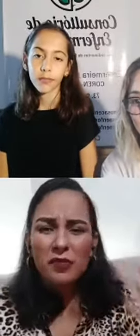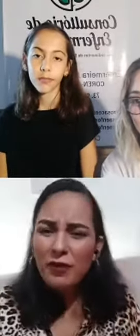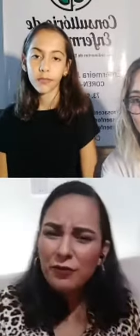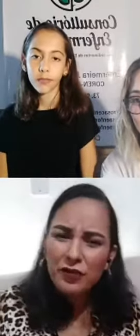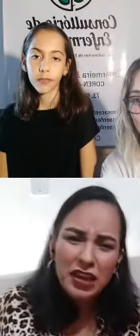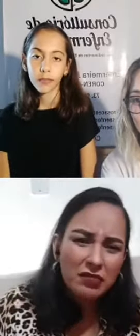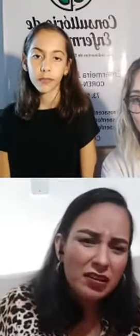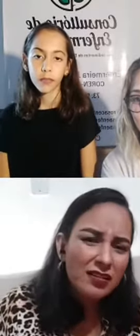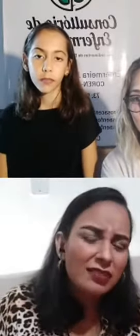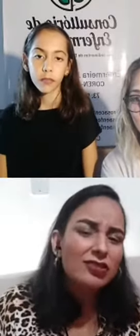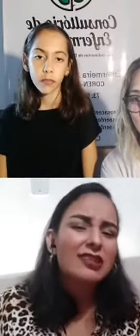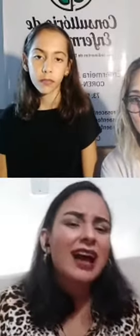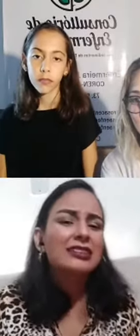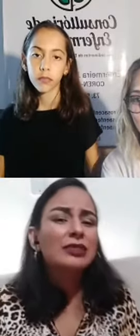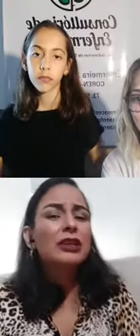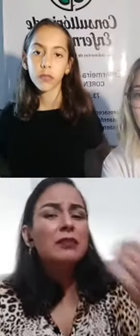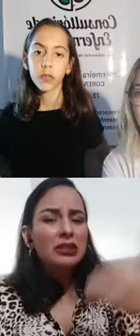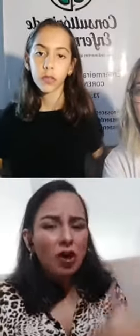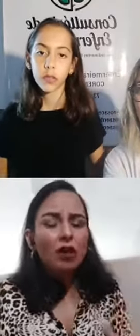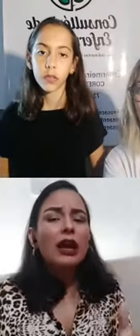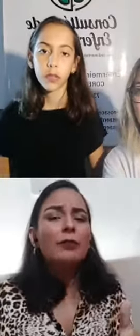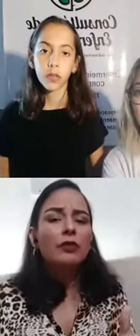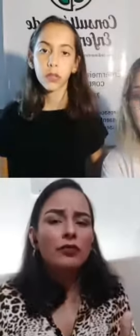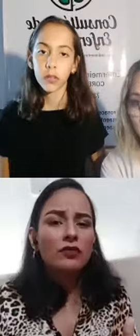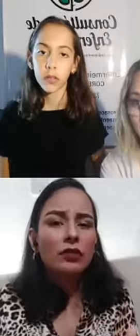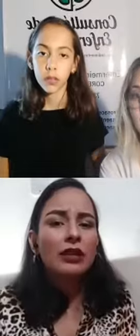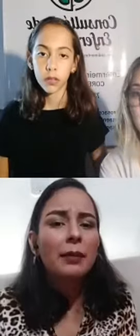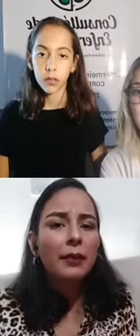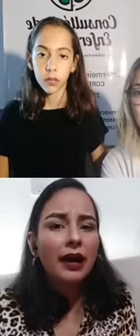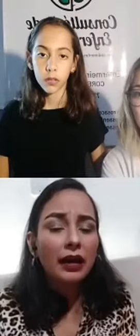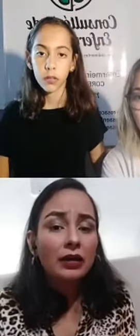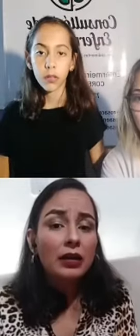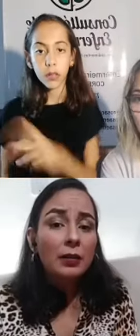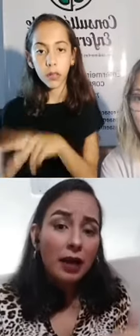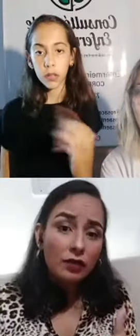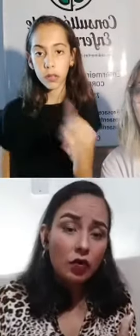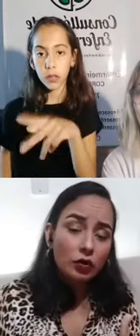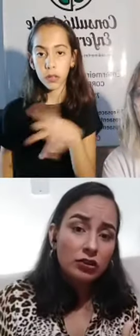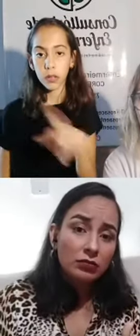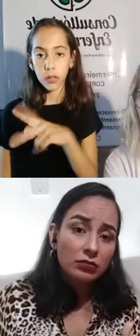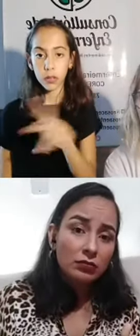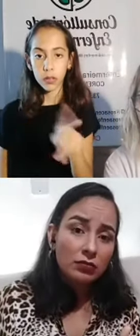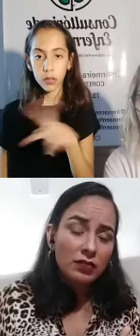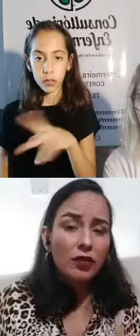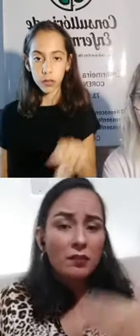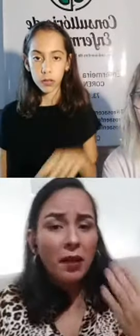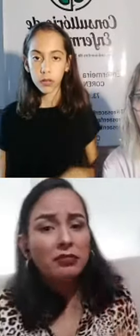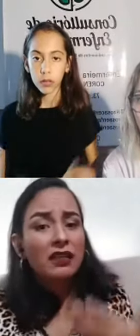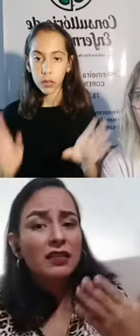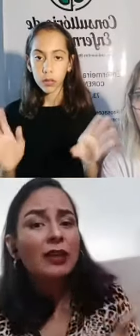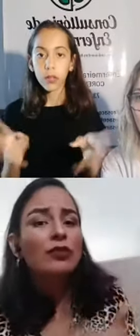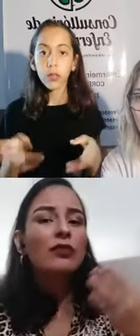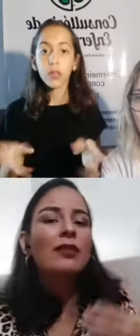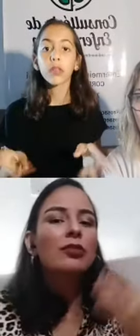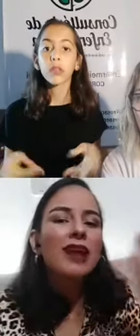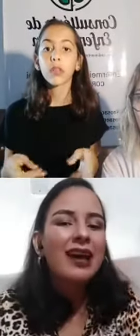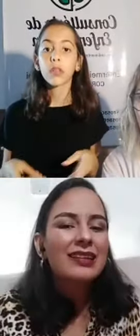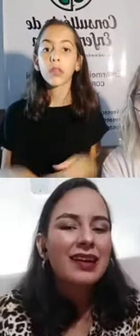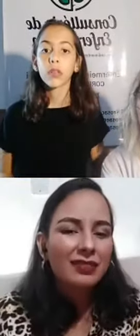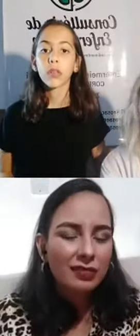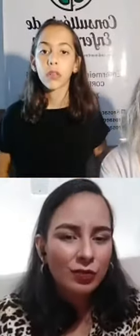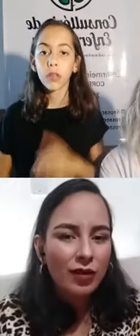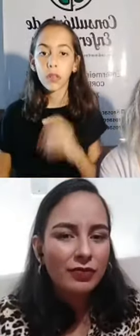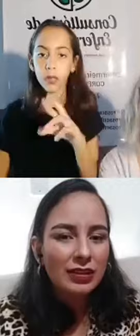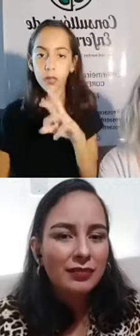tive uma filha com 15 anos de idade, tive que me tornar professora na marra, mas hoje, se você me perguntasse, Darlúcia, você